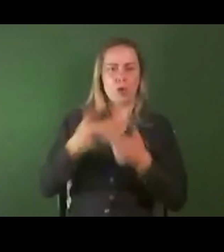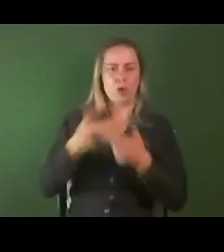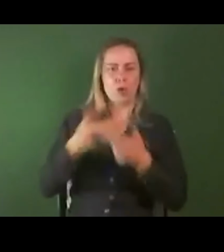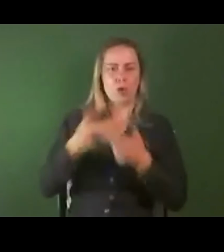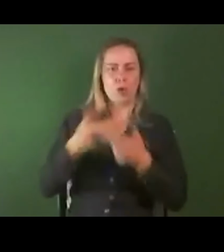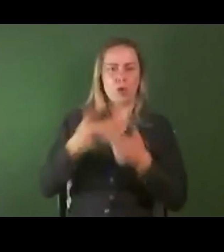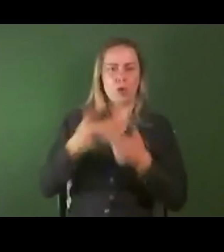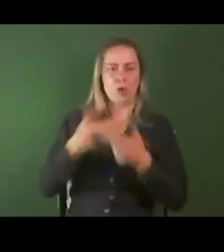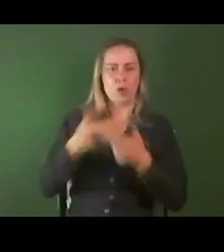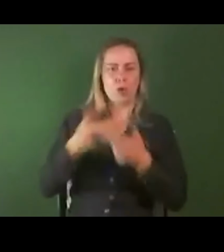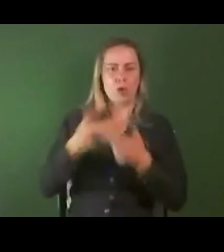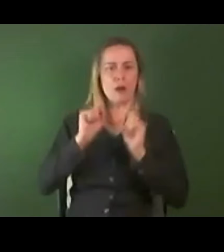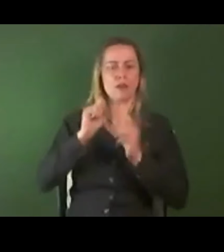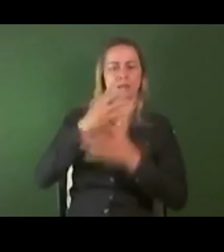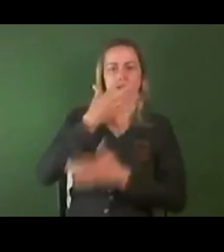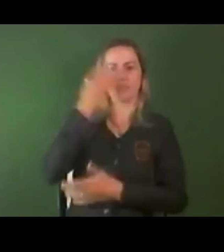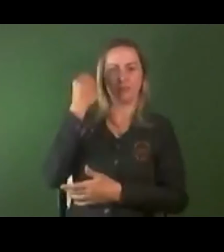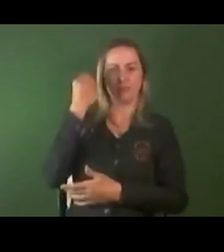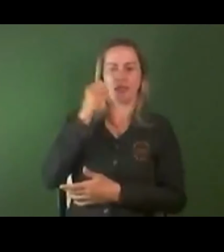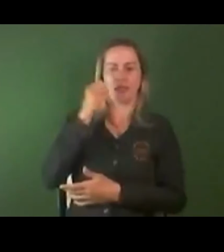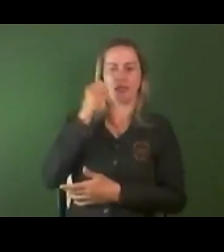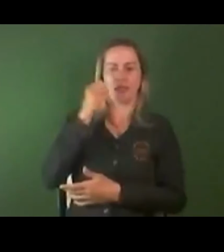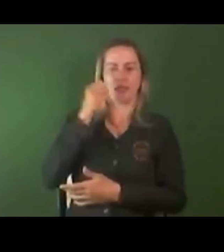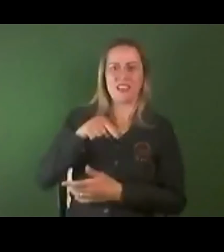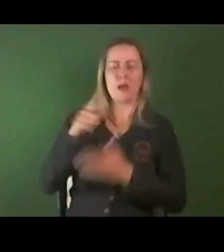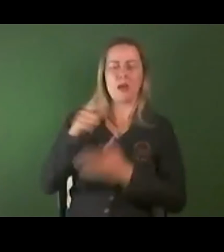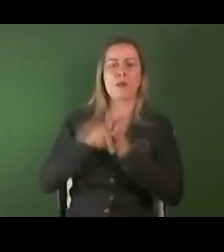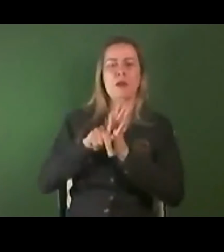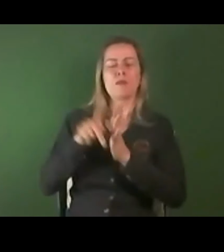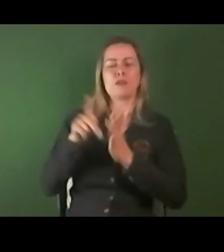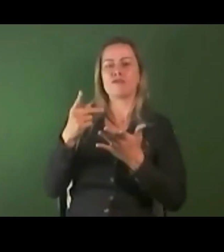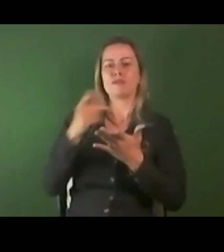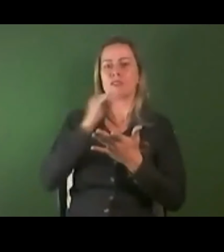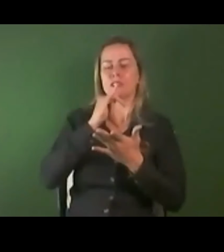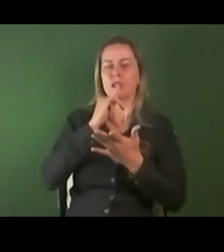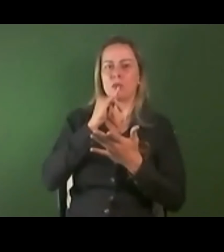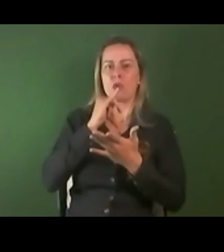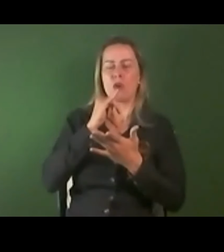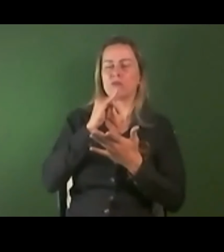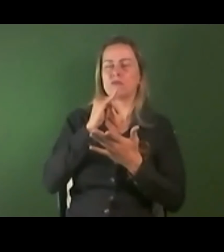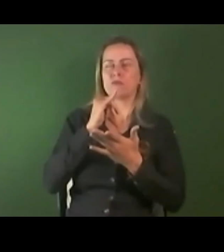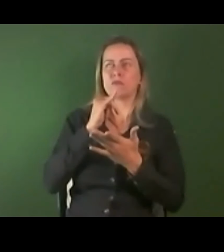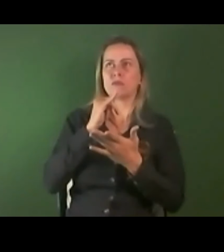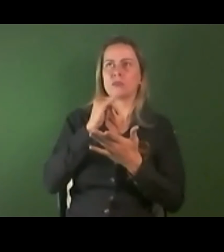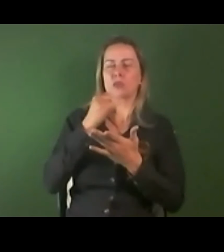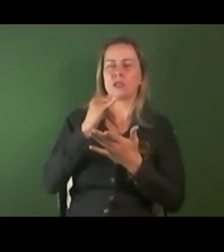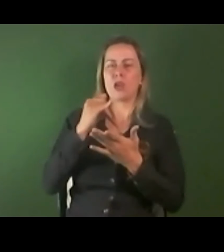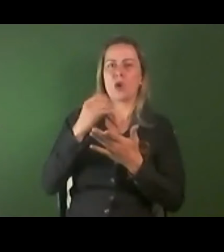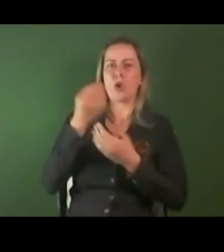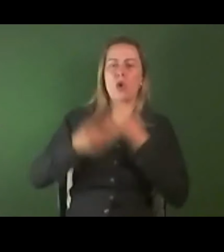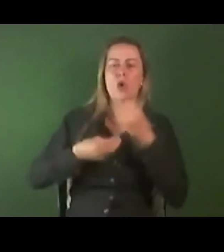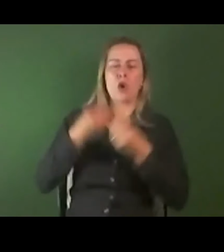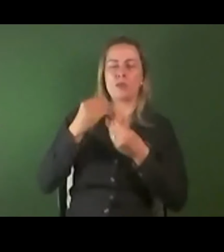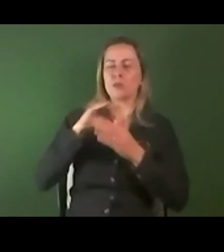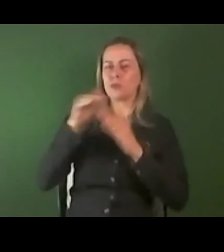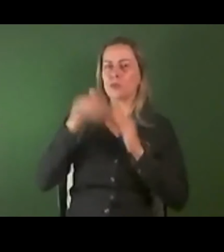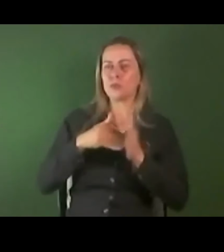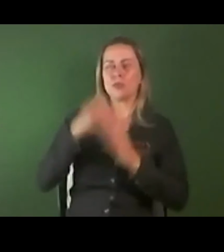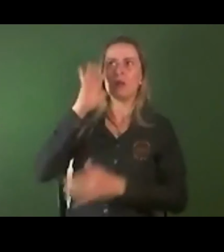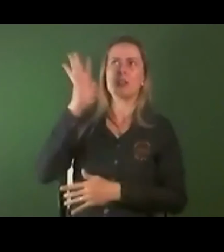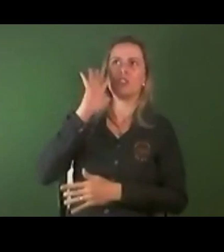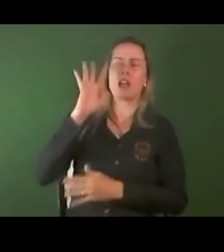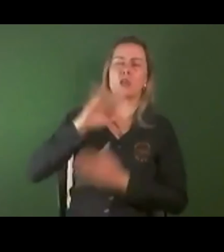fotografia, pode esquecer. Aqui é a ruptura total e absoluta com tudo que a gente pode imaginar de fotografia,